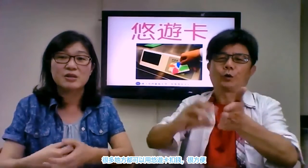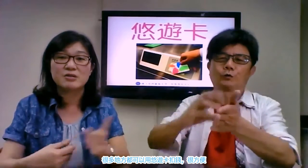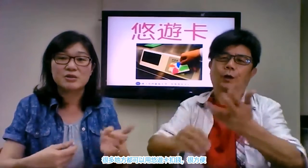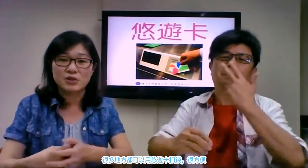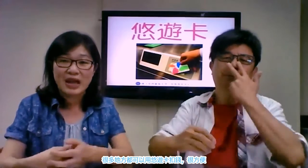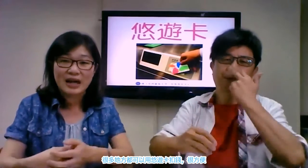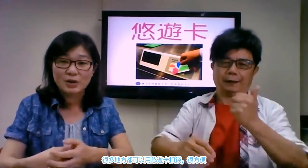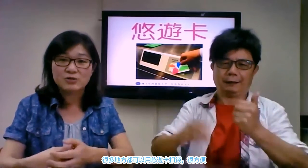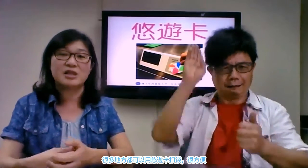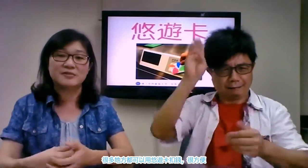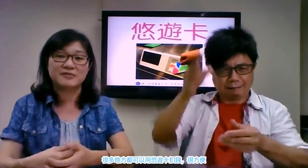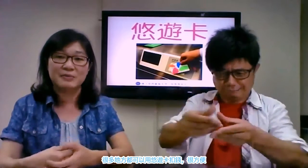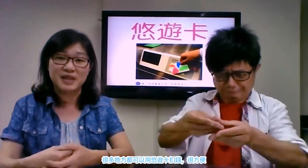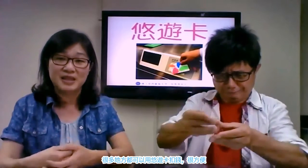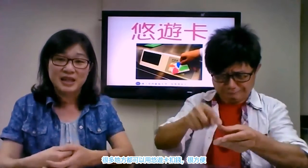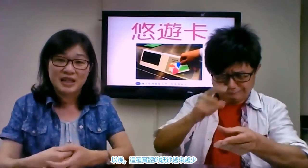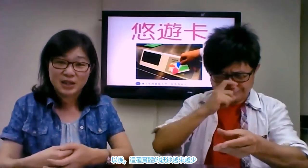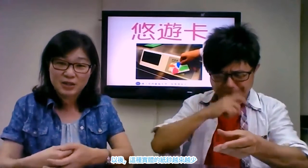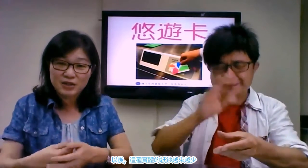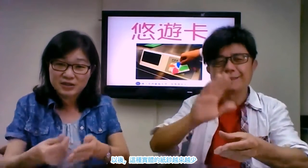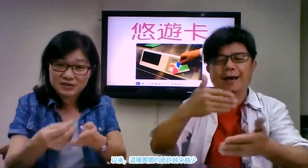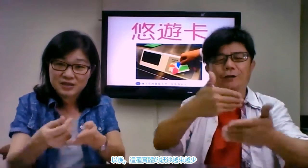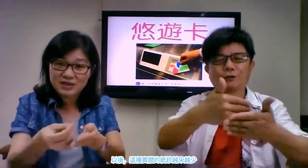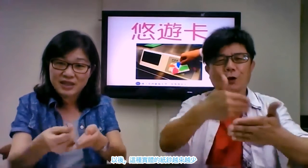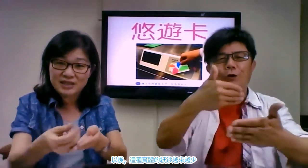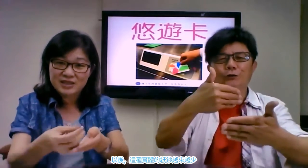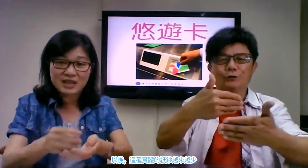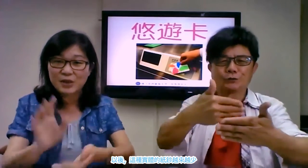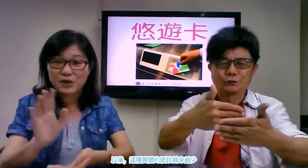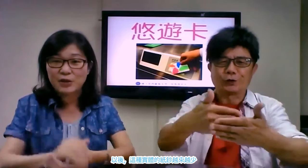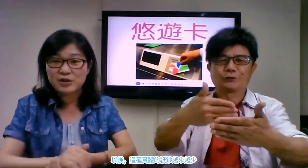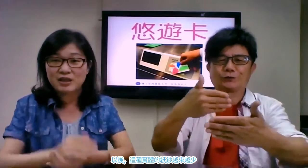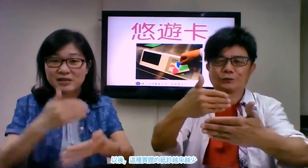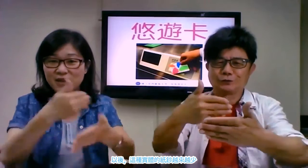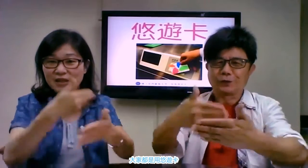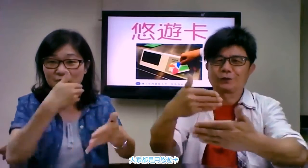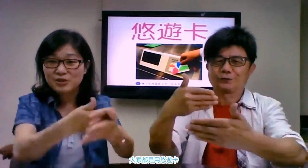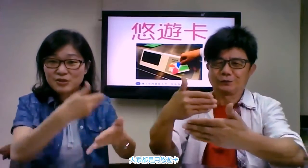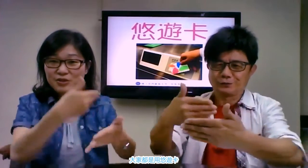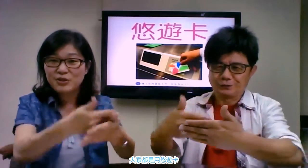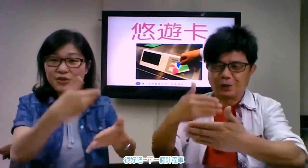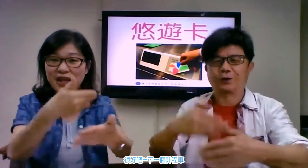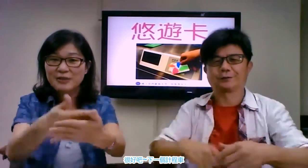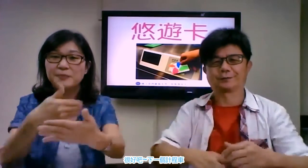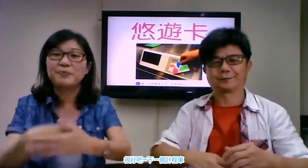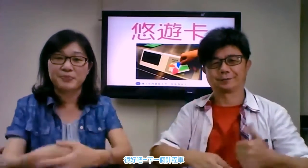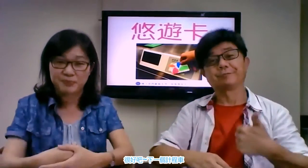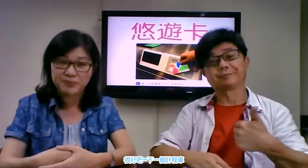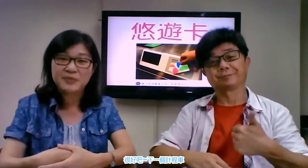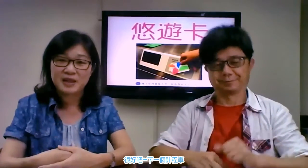悠游卡扣钱，很方便。以后哦，这种实体的纸钞越来越少，大家都是用悠游卡，很